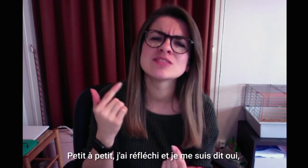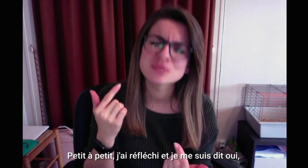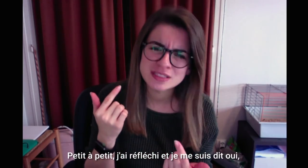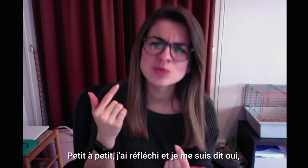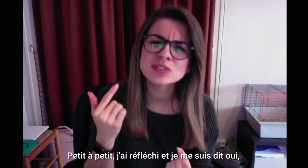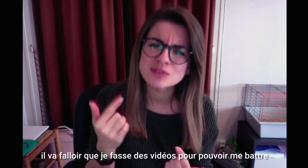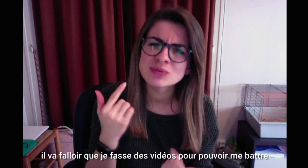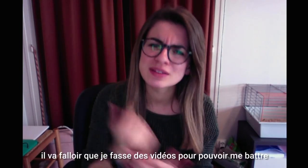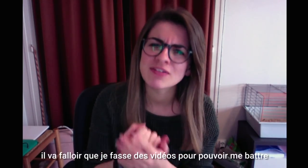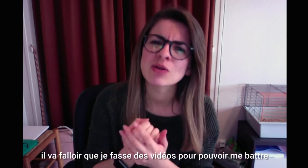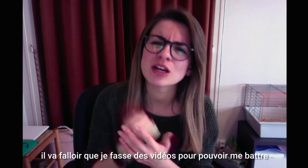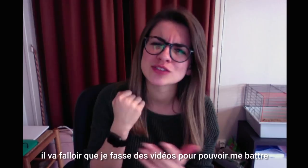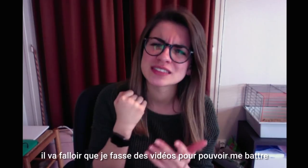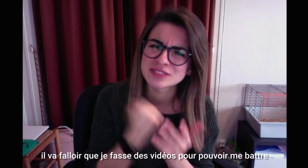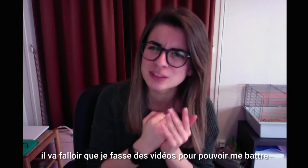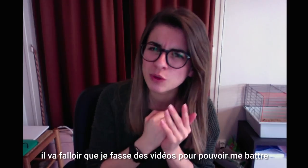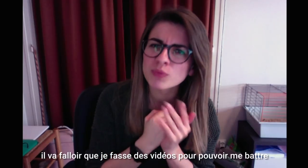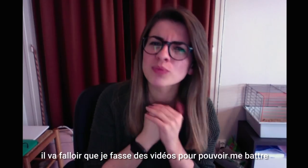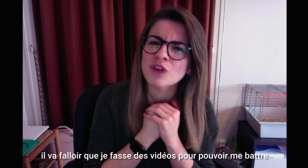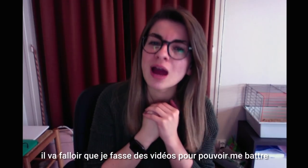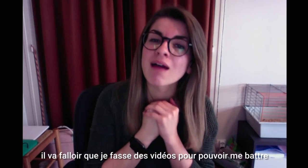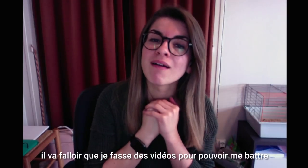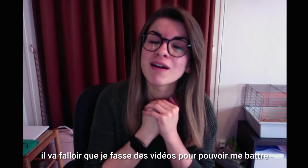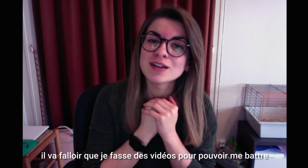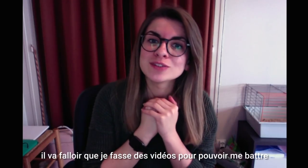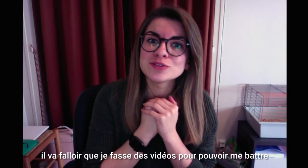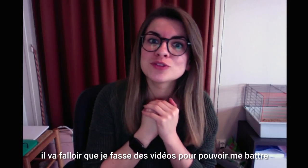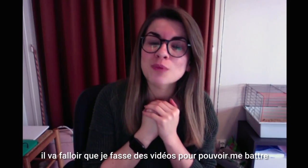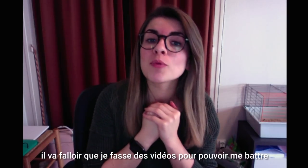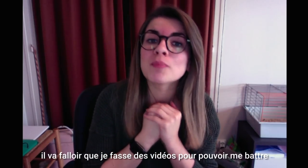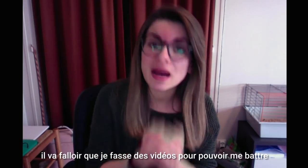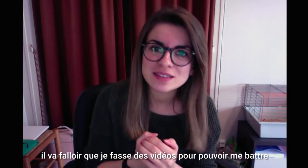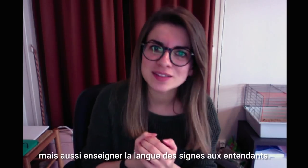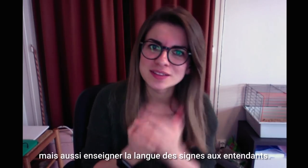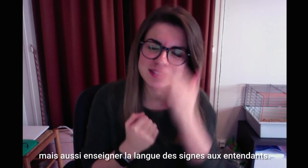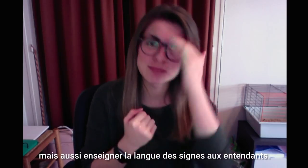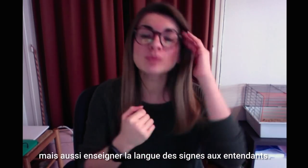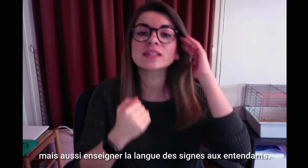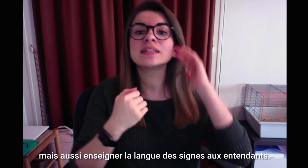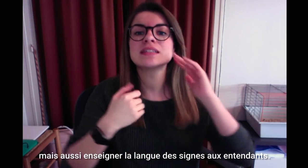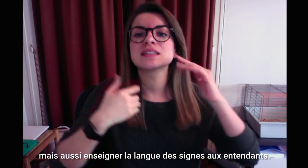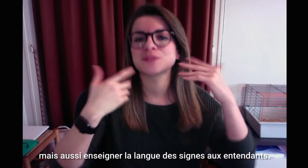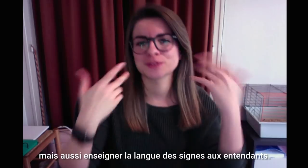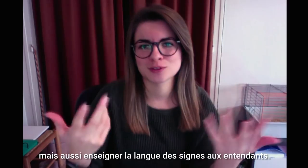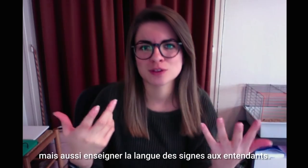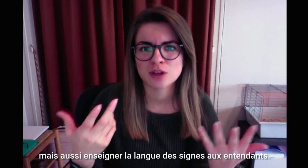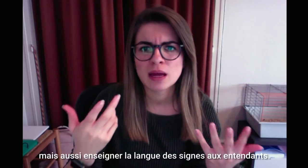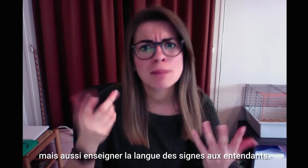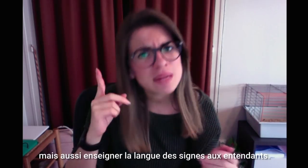j'ai dit, « Oui, il va falloir que je fasse des vidéos pour pouvoir, justement, me battre et montrer aux entendants, mais